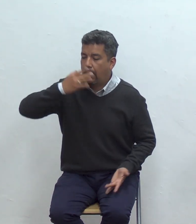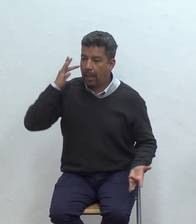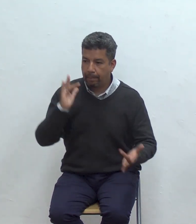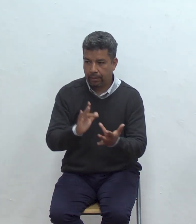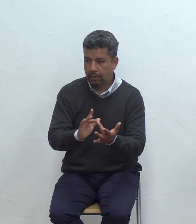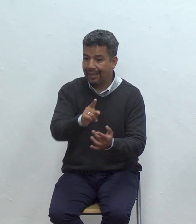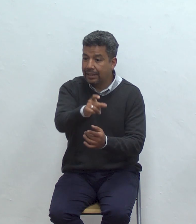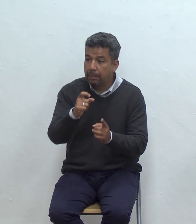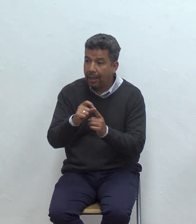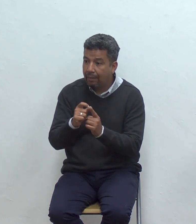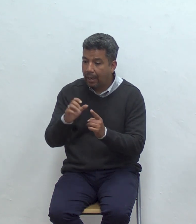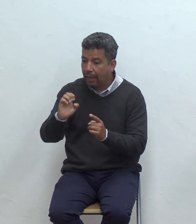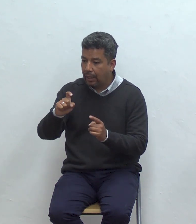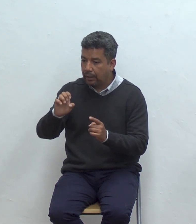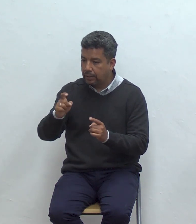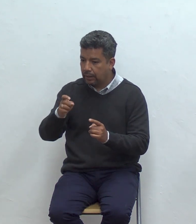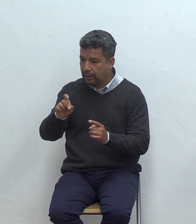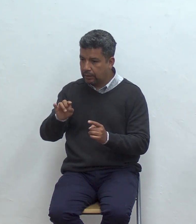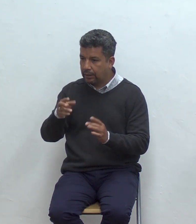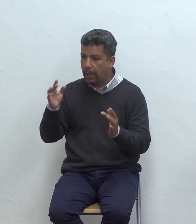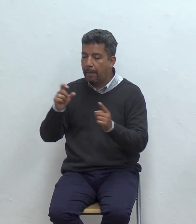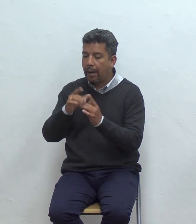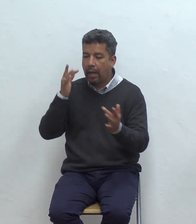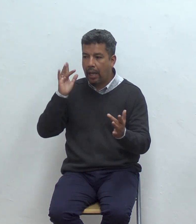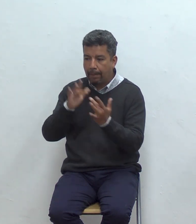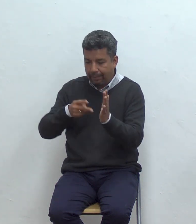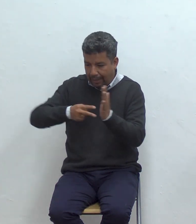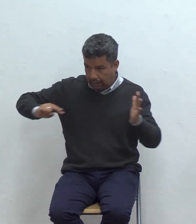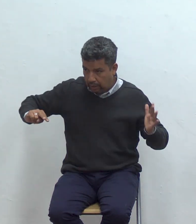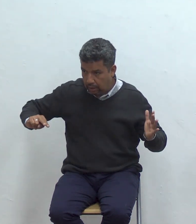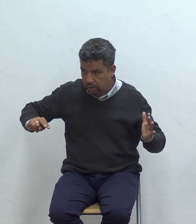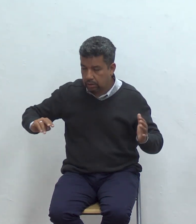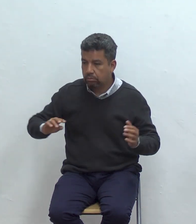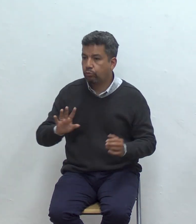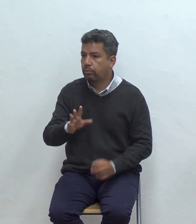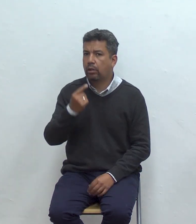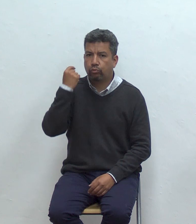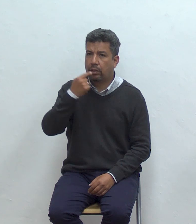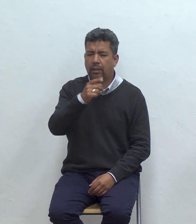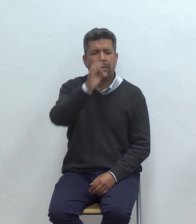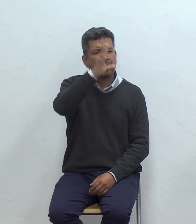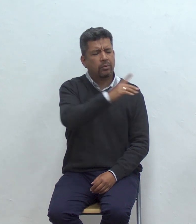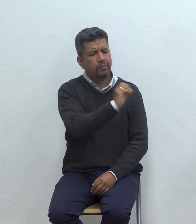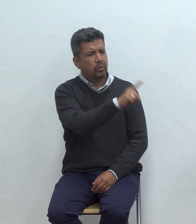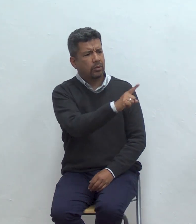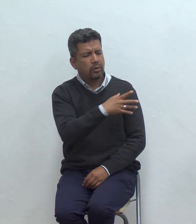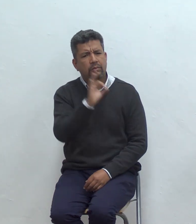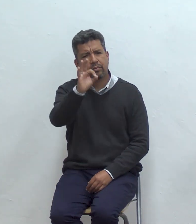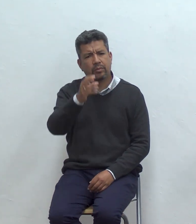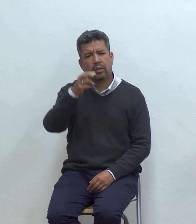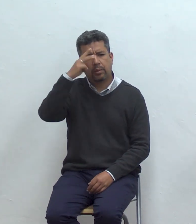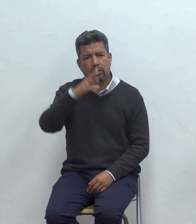¿sí? Entonces la palabra exégesis, pues, es la palabra técnica que hacemos, ¿sí? Sí, deberíamos decir, en estos días me dijeron, pastor, entonces ¿cómo le ponemos a la prédica en